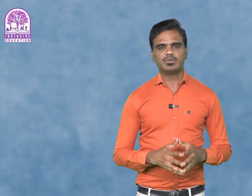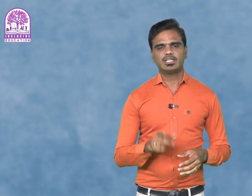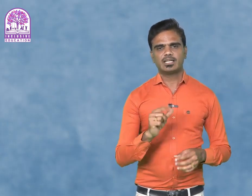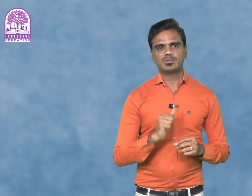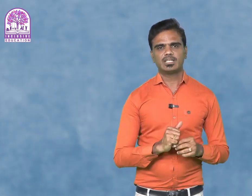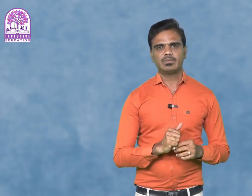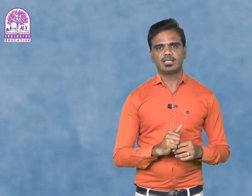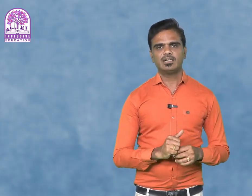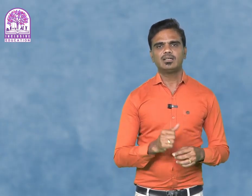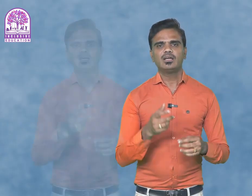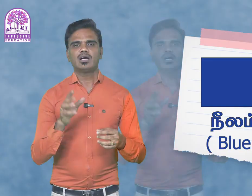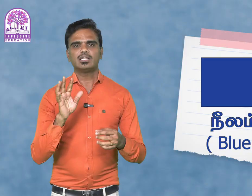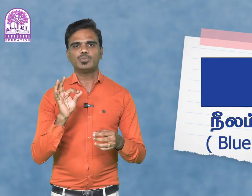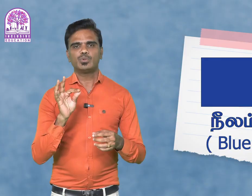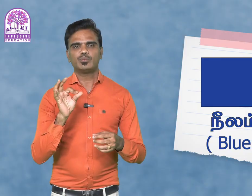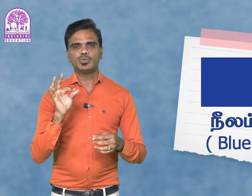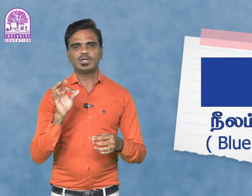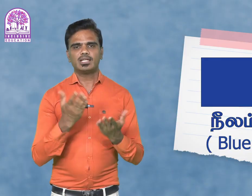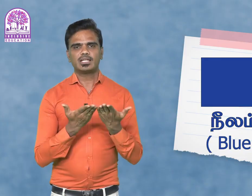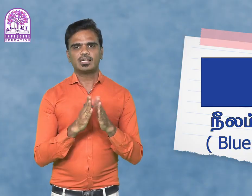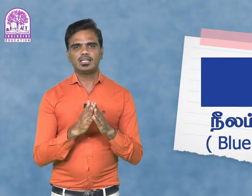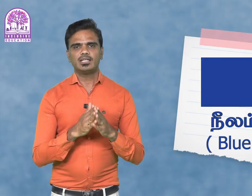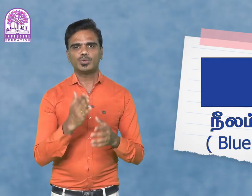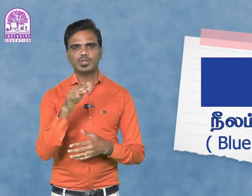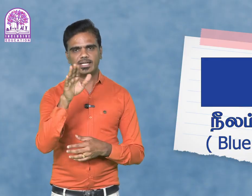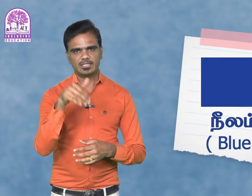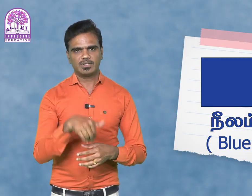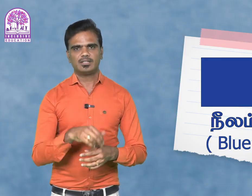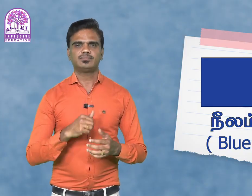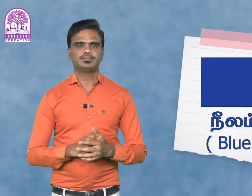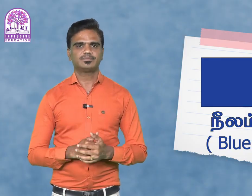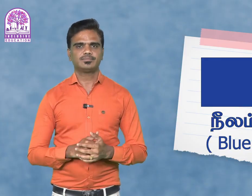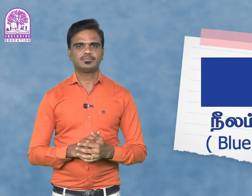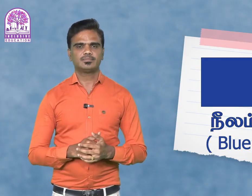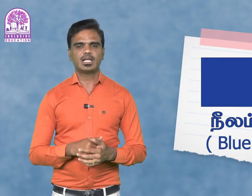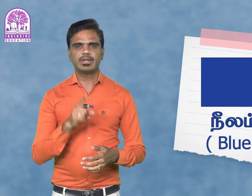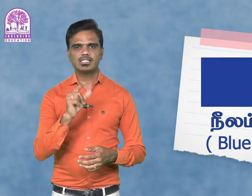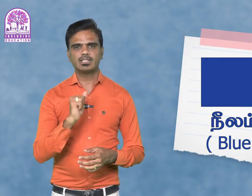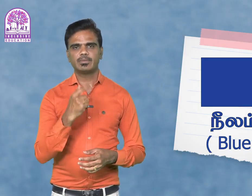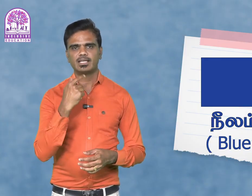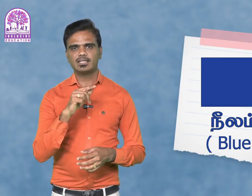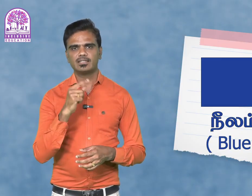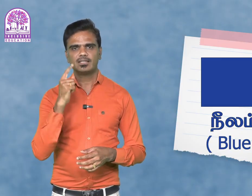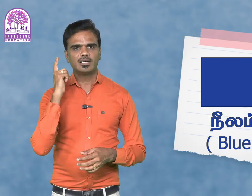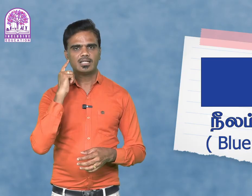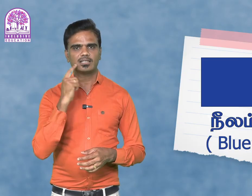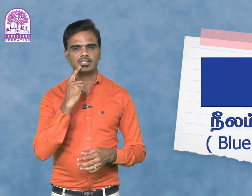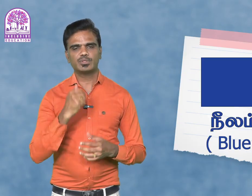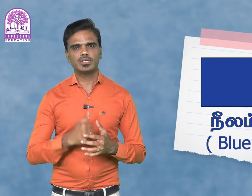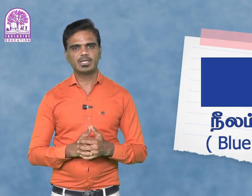வந்து நீங்கள் என்ன சொல்கிறீங்க அப்படின்னா அந்த ப்ளூ கலரில் இருக்கிற நோட்டை எடுத்துகிட்டு வா. அப்போ என்ன செய்வான் அந்த பையன், அந்த செவித்திறன் கூடிய பையன்